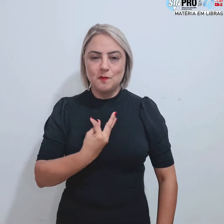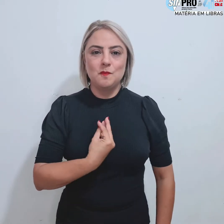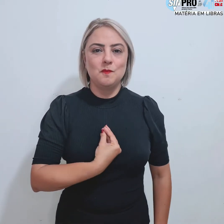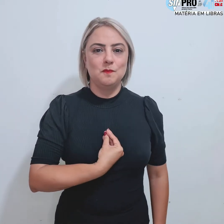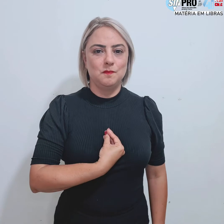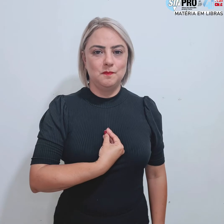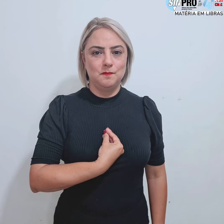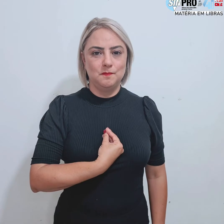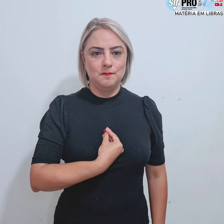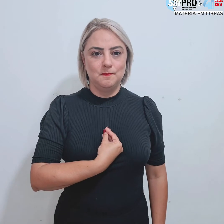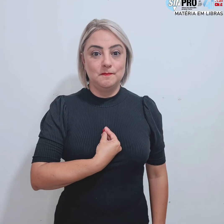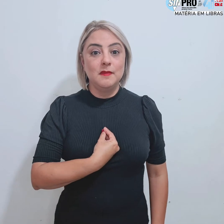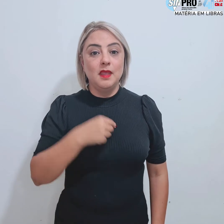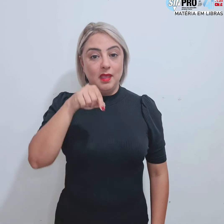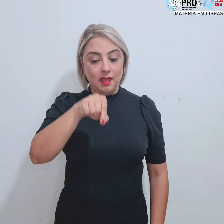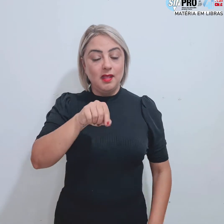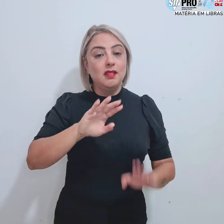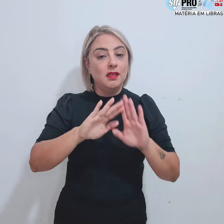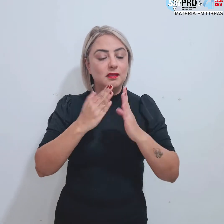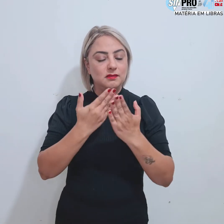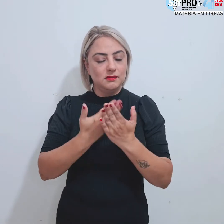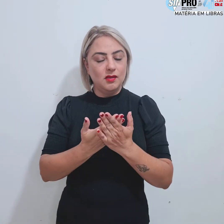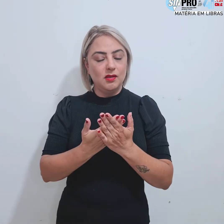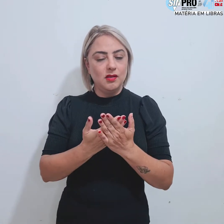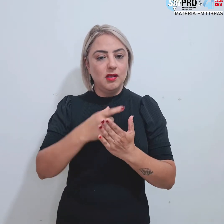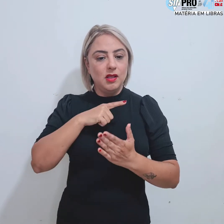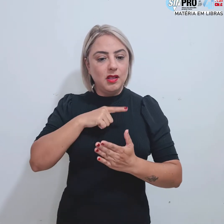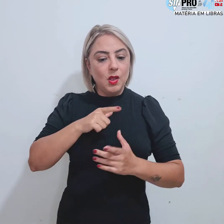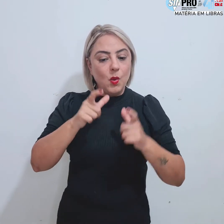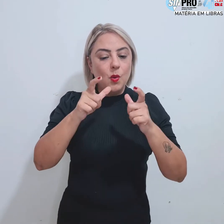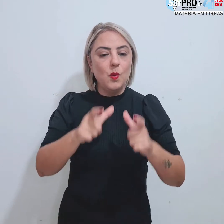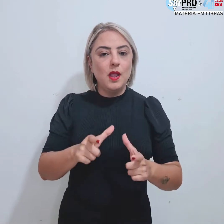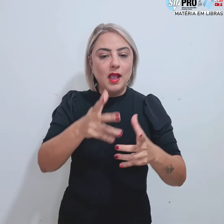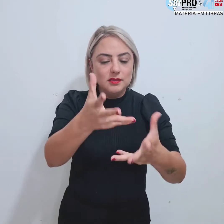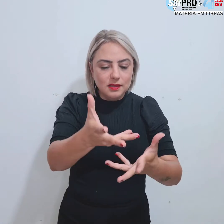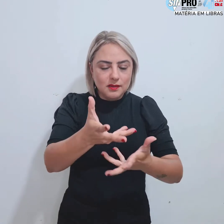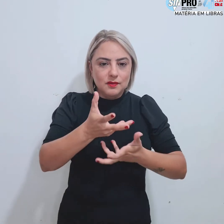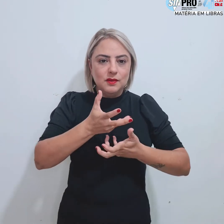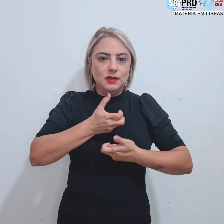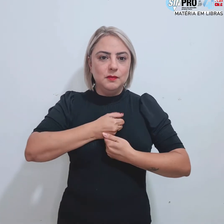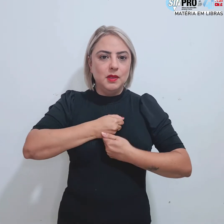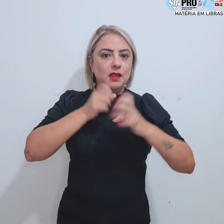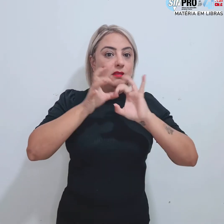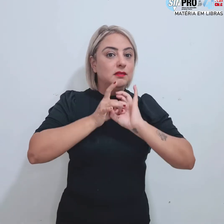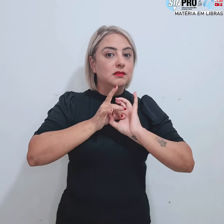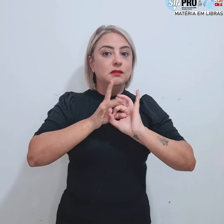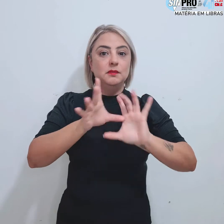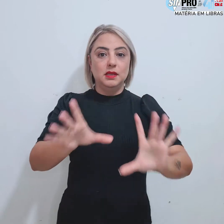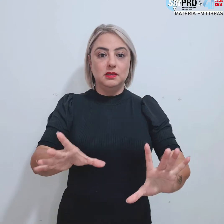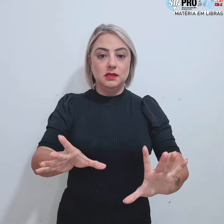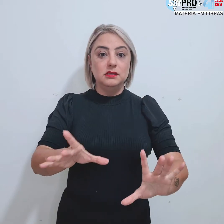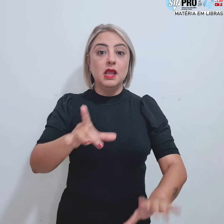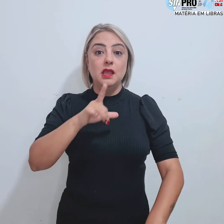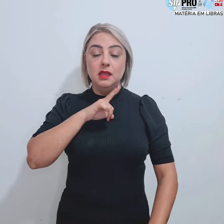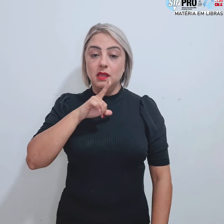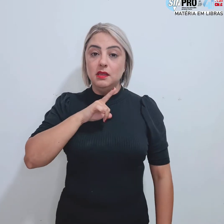A escola, que deveria ser espaço de acolhimento, libertação e ter como